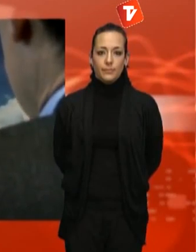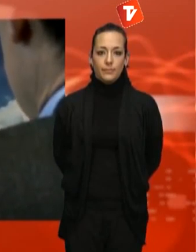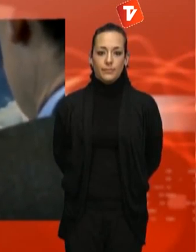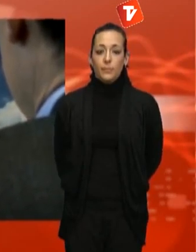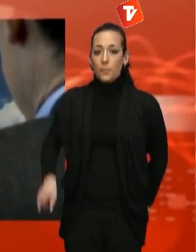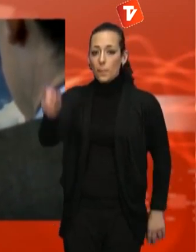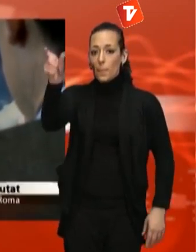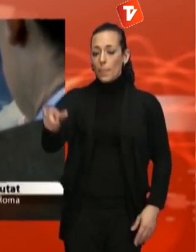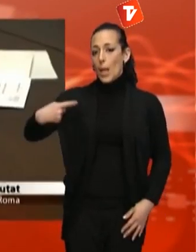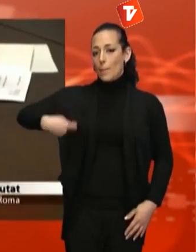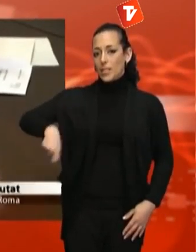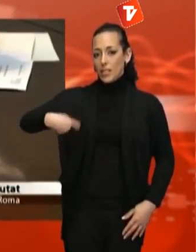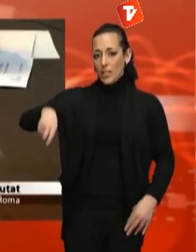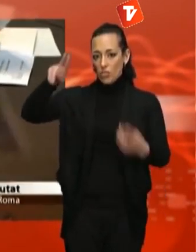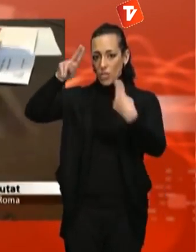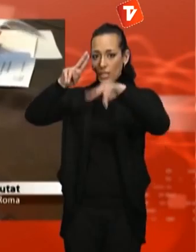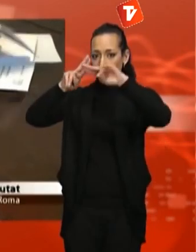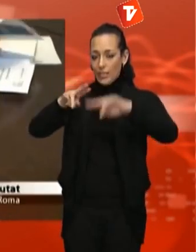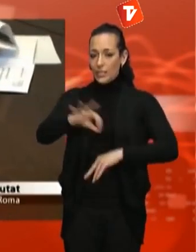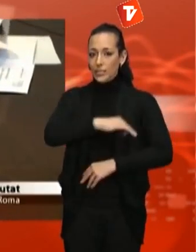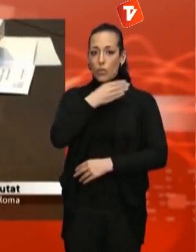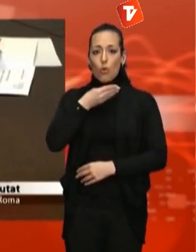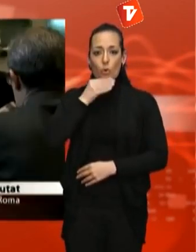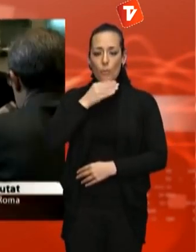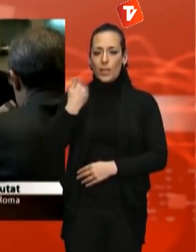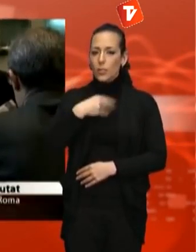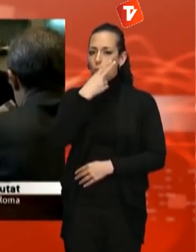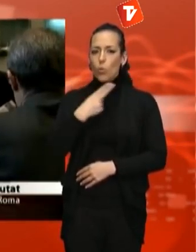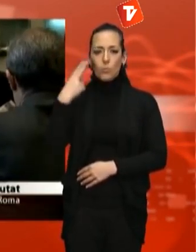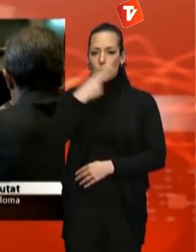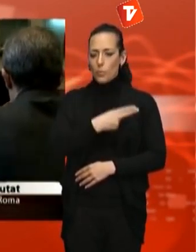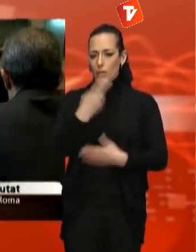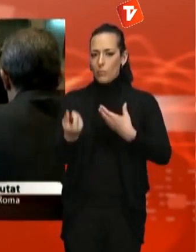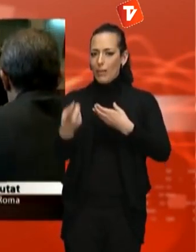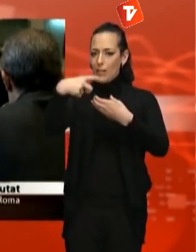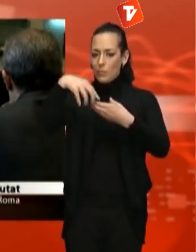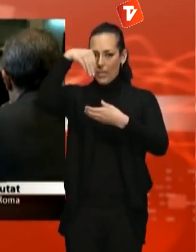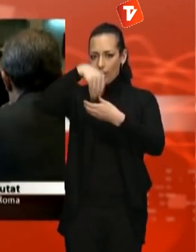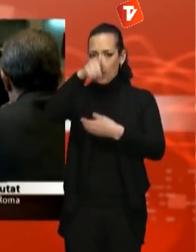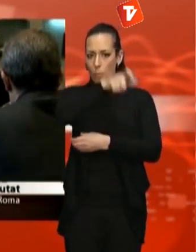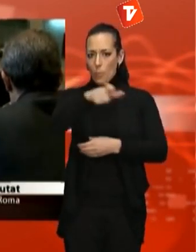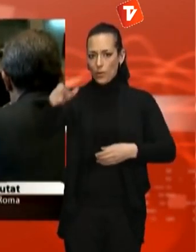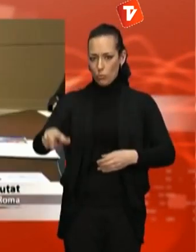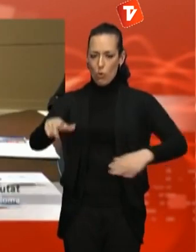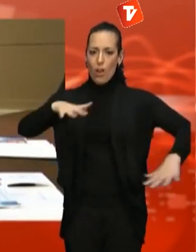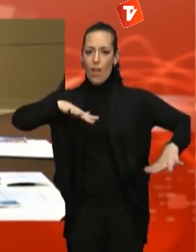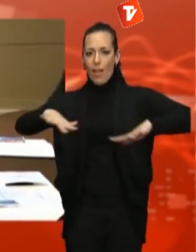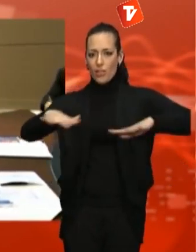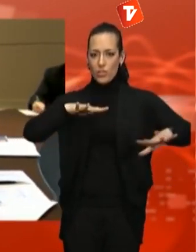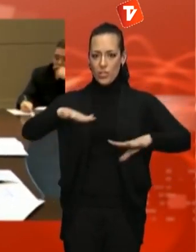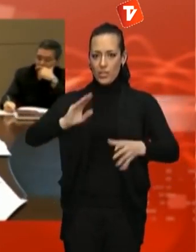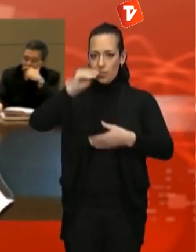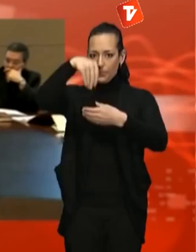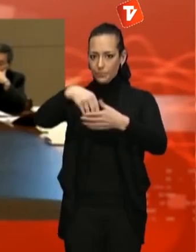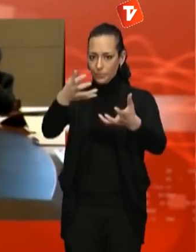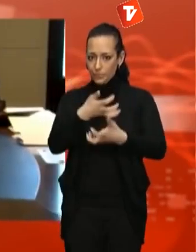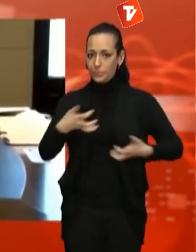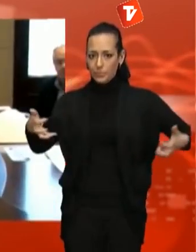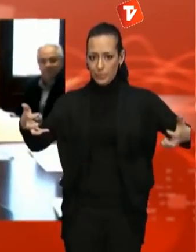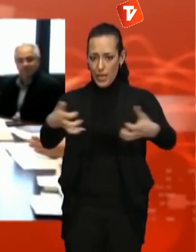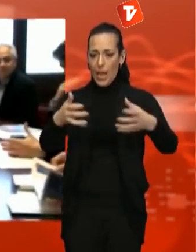El president de la Generalitat, Artur Massa, ha compromès a participar amb tots els agents socials i econòmics de Terrassa en el plenari del pacte de ciutat